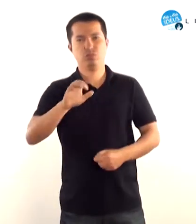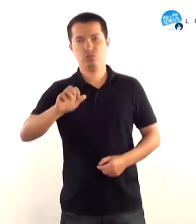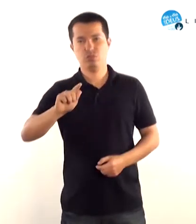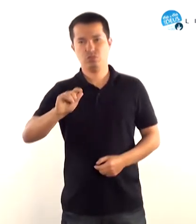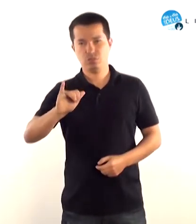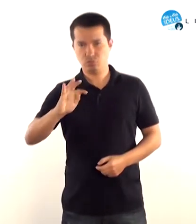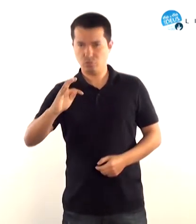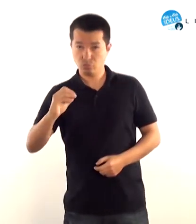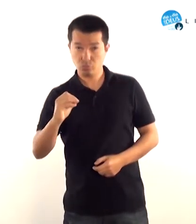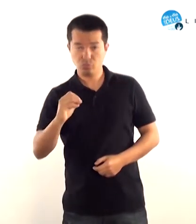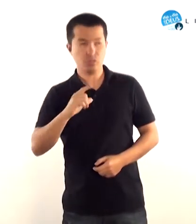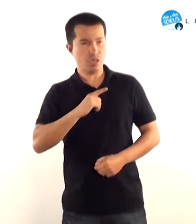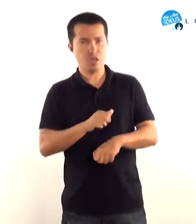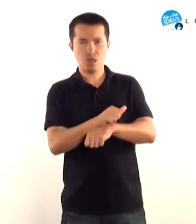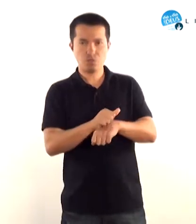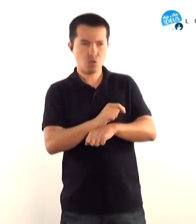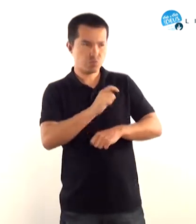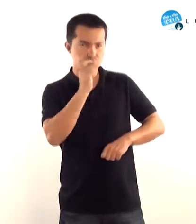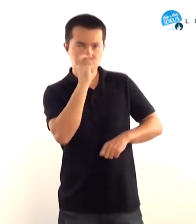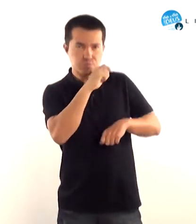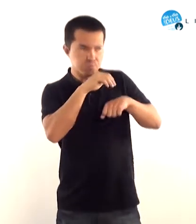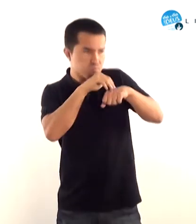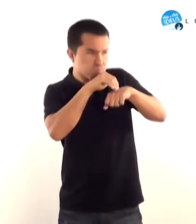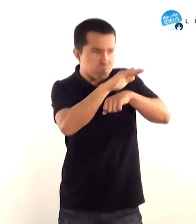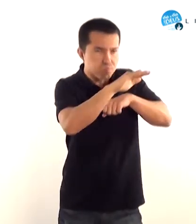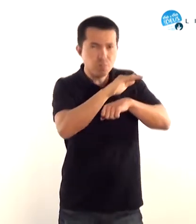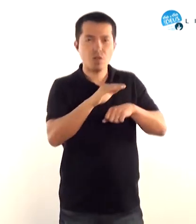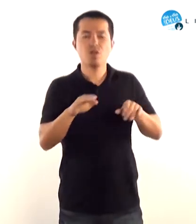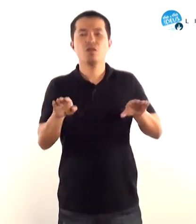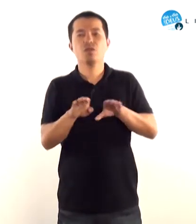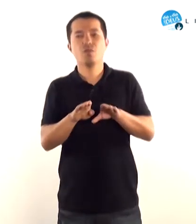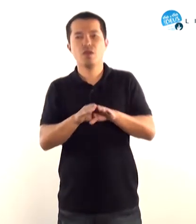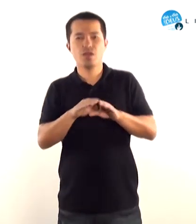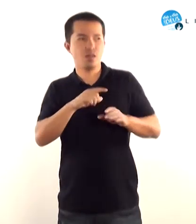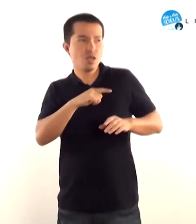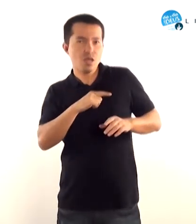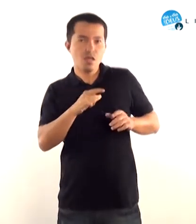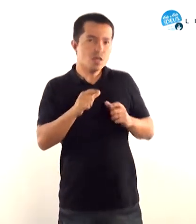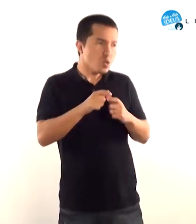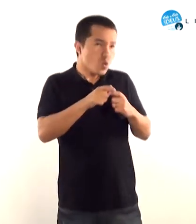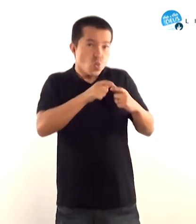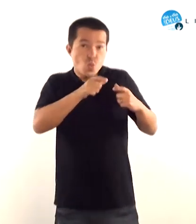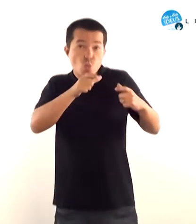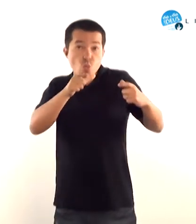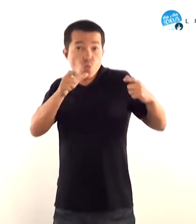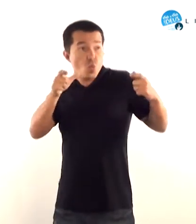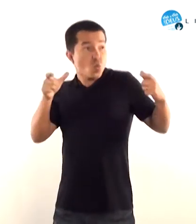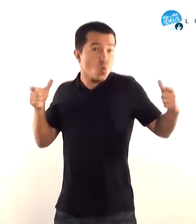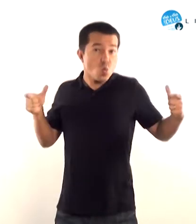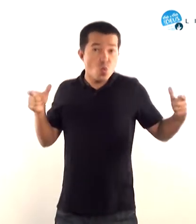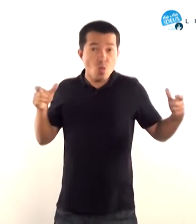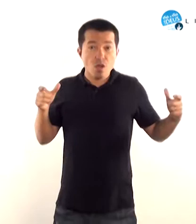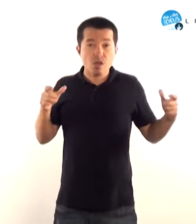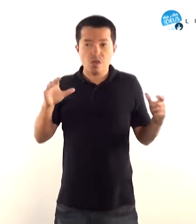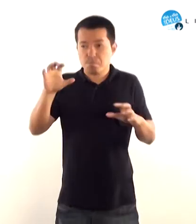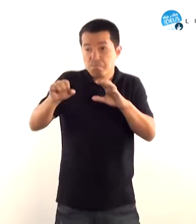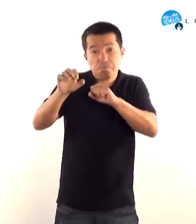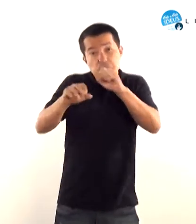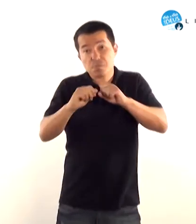de Abraão. Ele mentiu. Ele se tornou um homem próspero. Usou de negócios que não